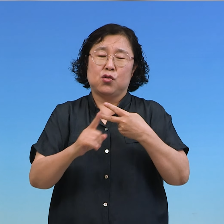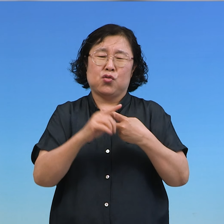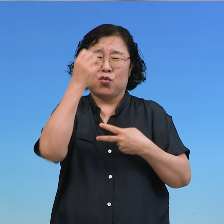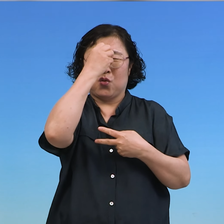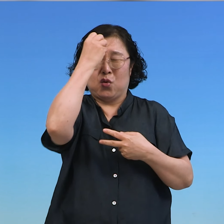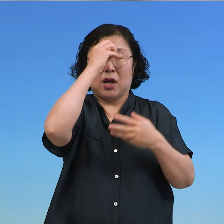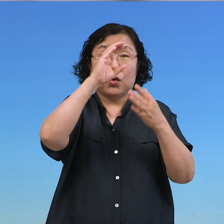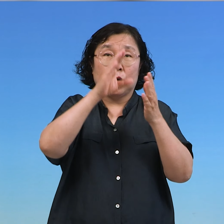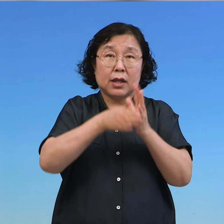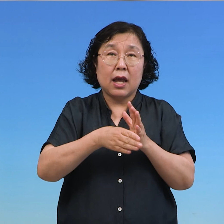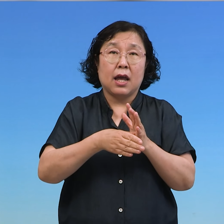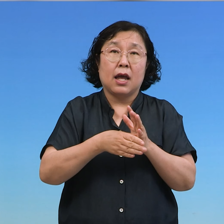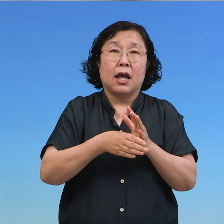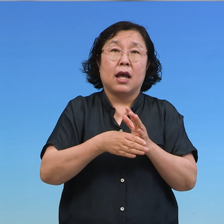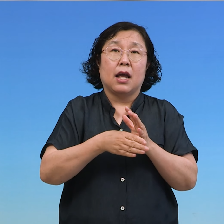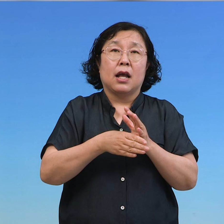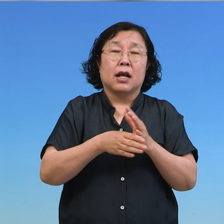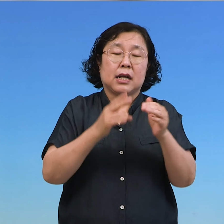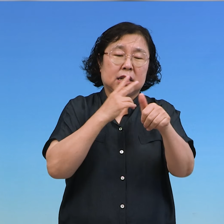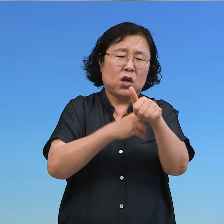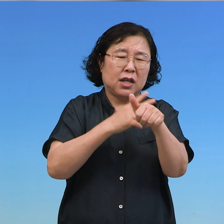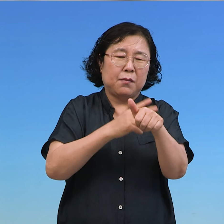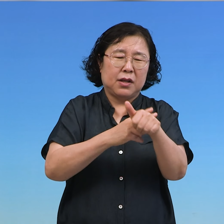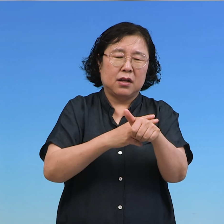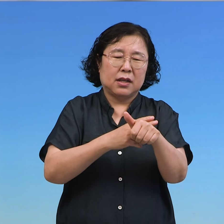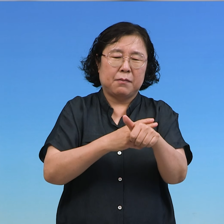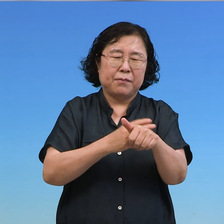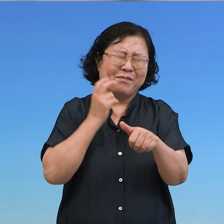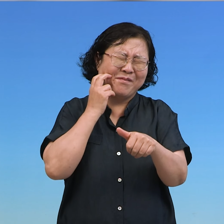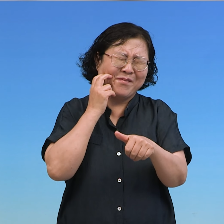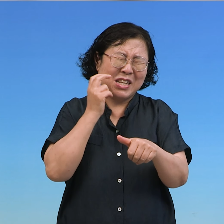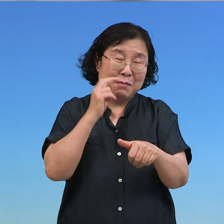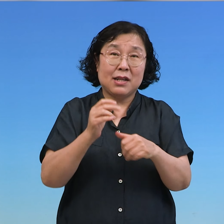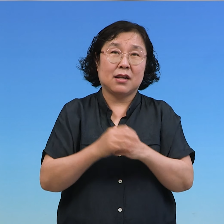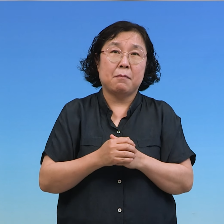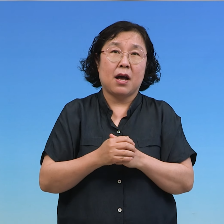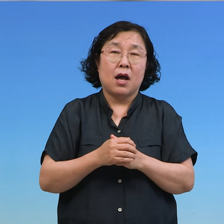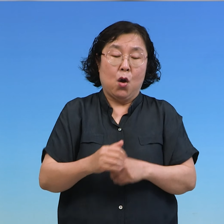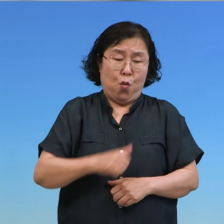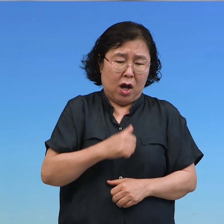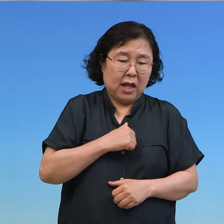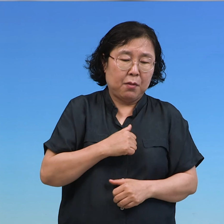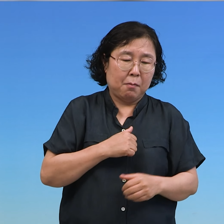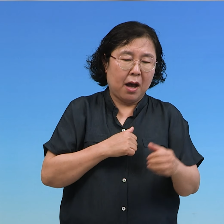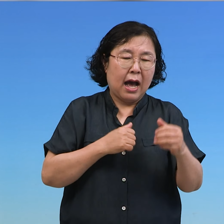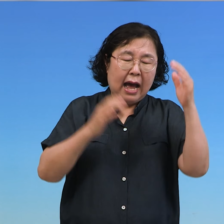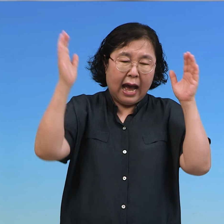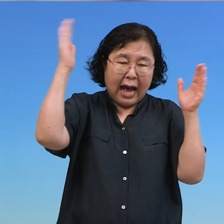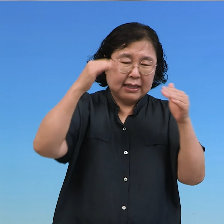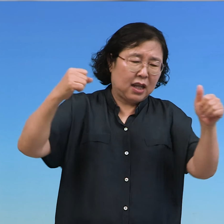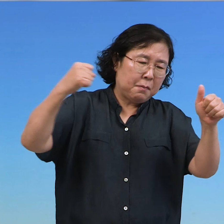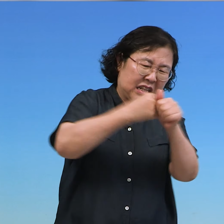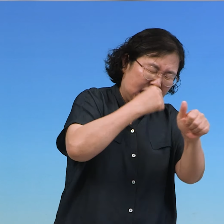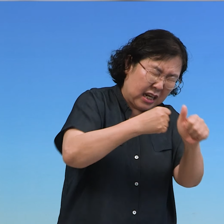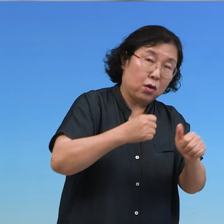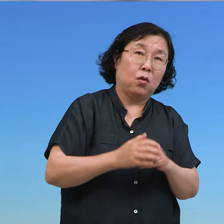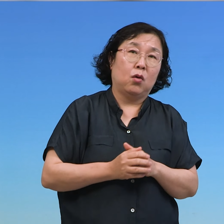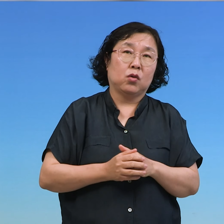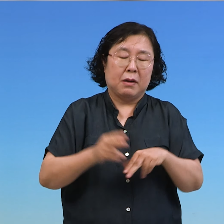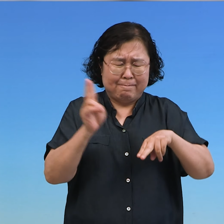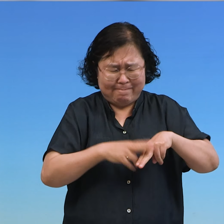중고등학교 때 그때는 정말 선생님들이 너무 하셨어요 열받으면 주먹으로 때리기도 하고